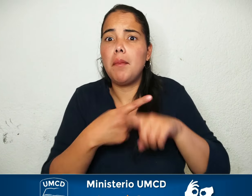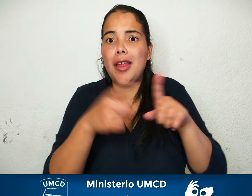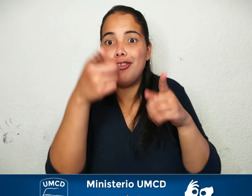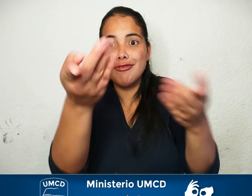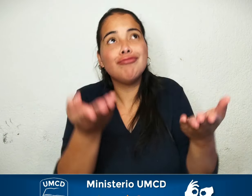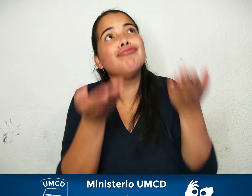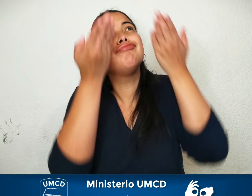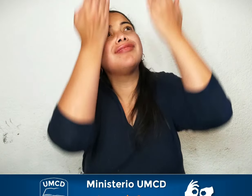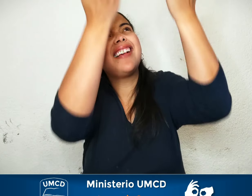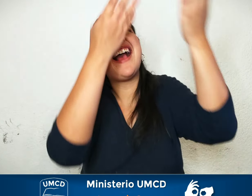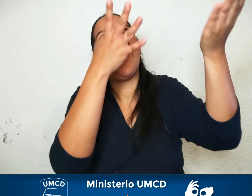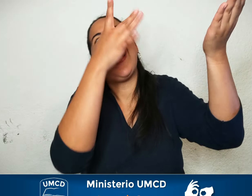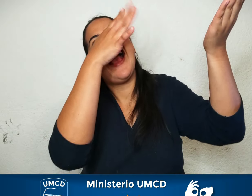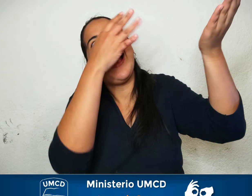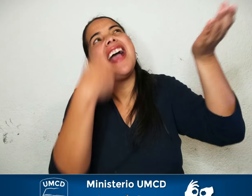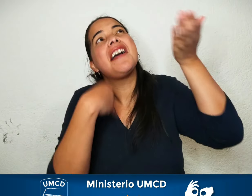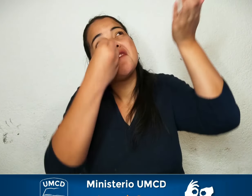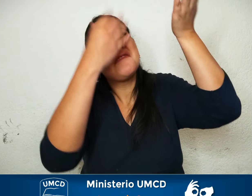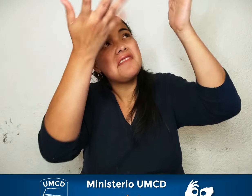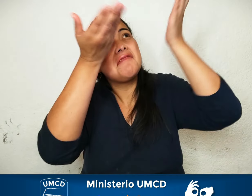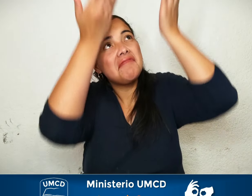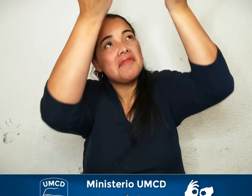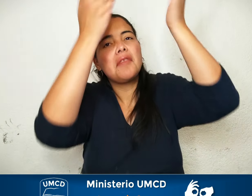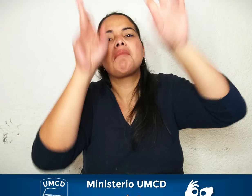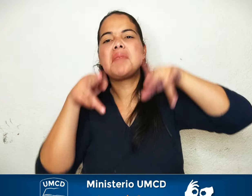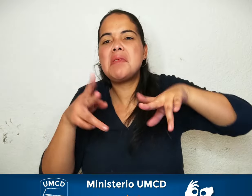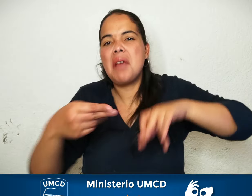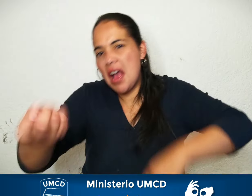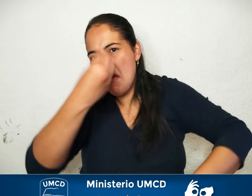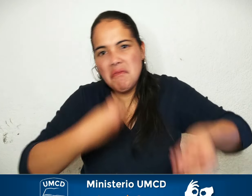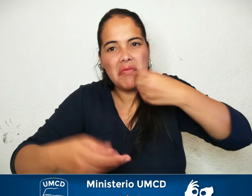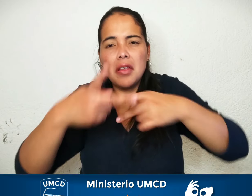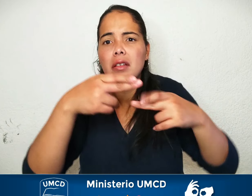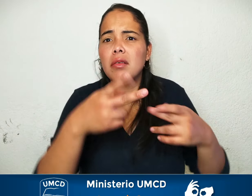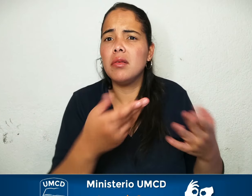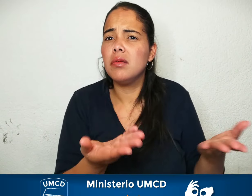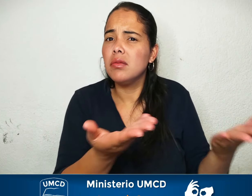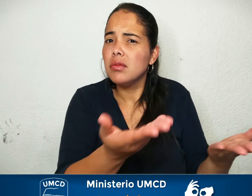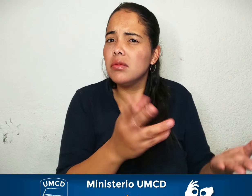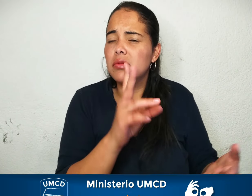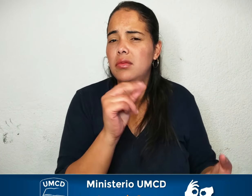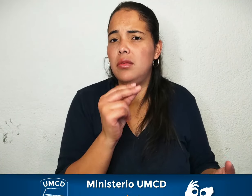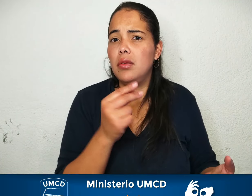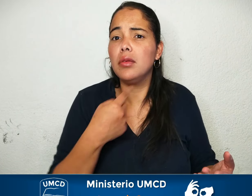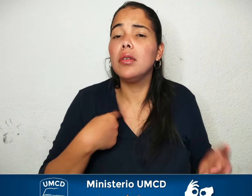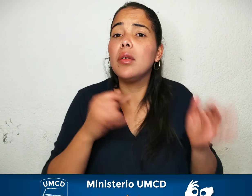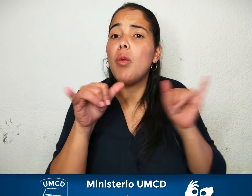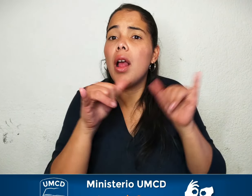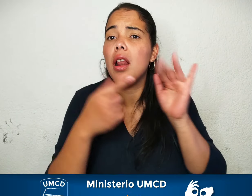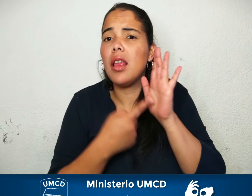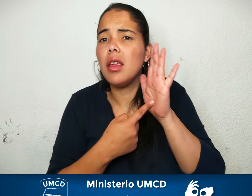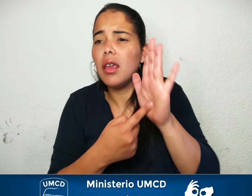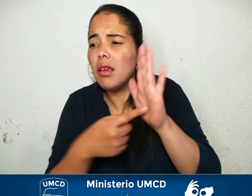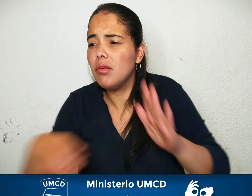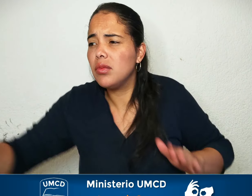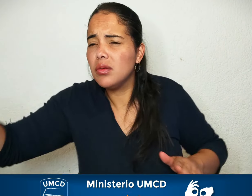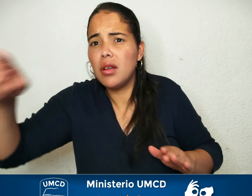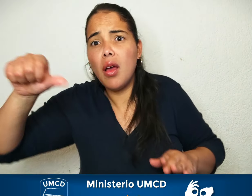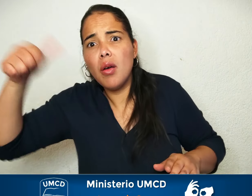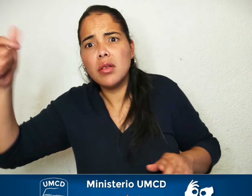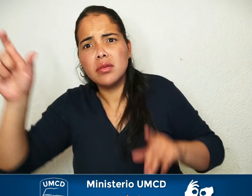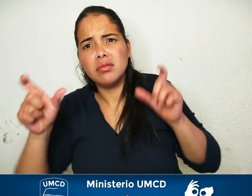se sienten afectados. Eso es lo que Pablo les dice en estos versículos. Actúen con un